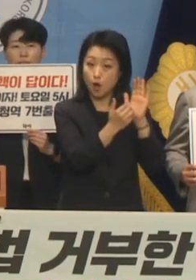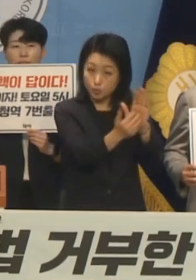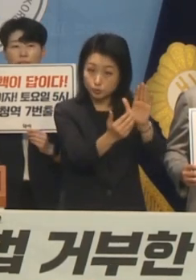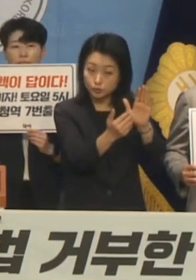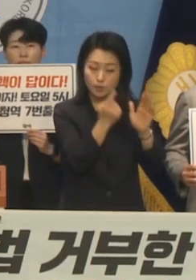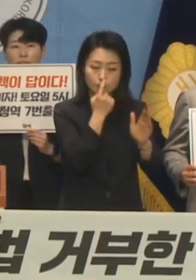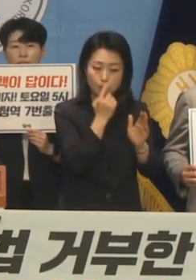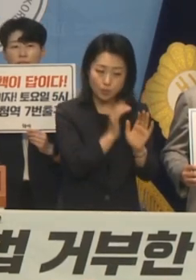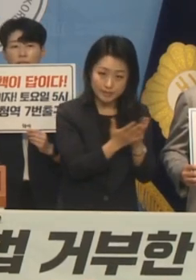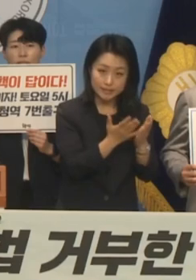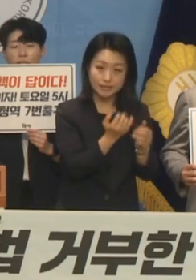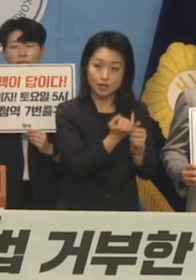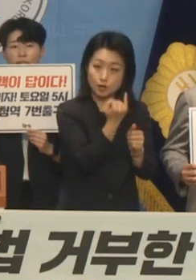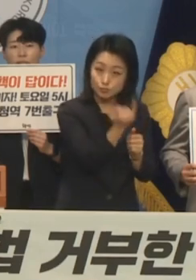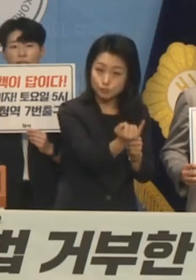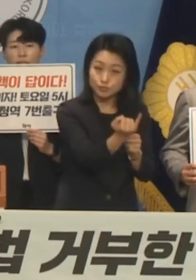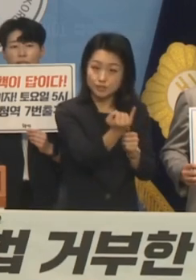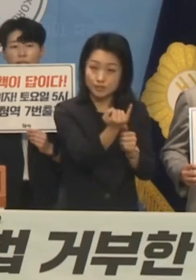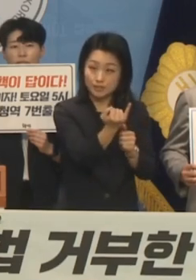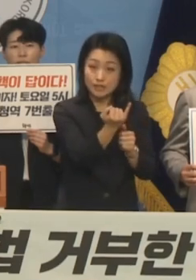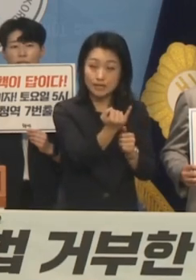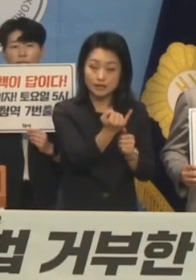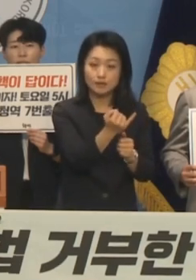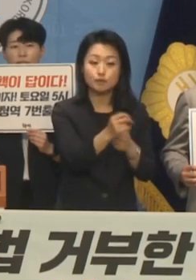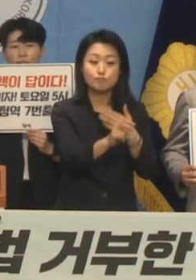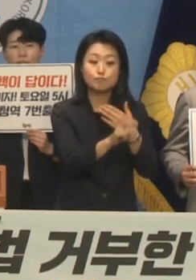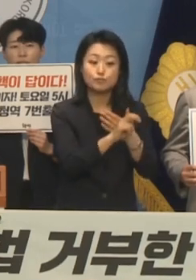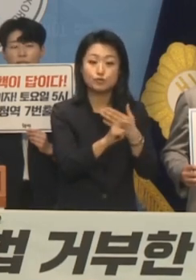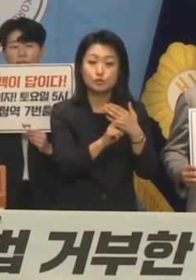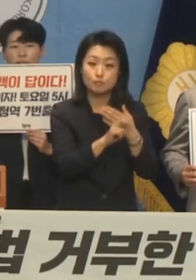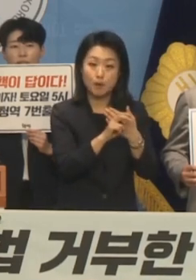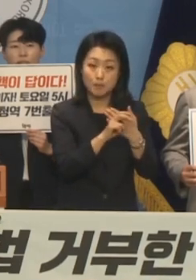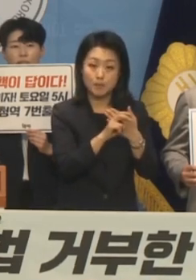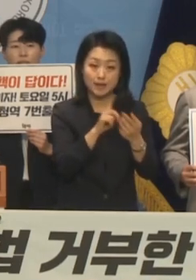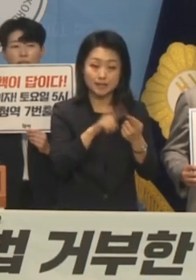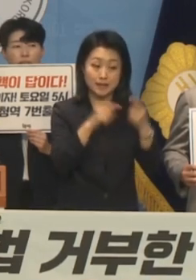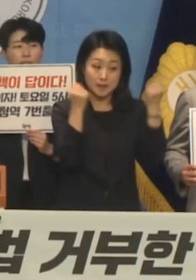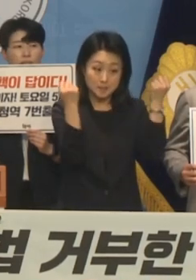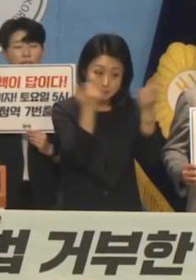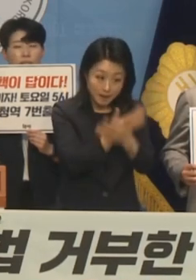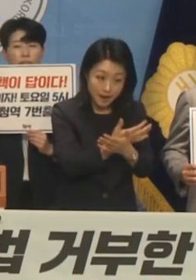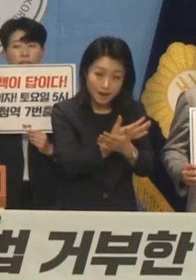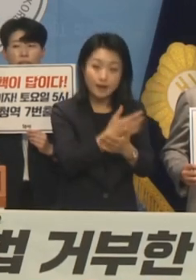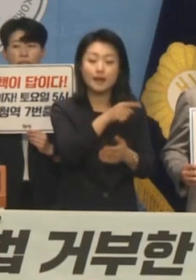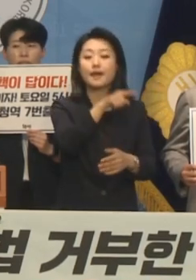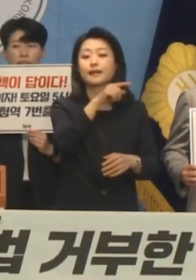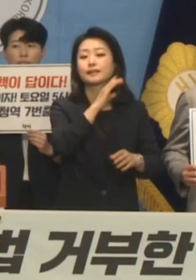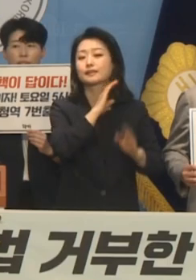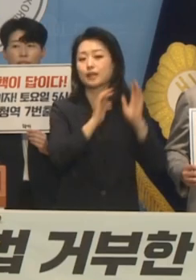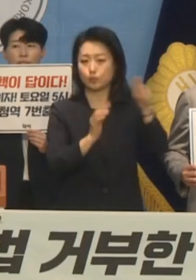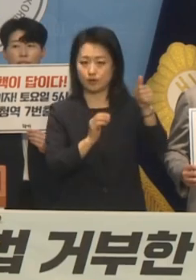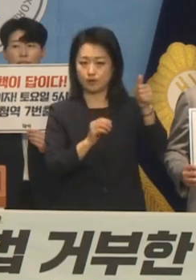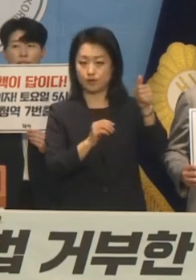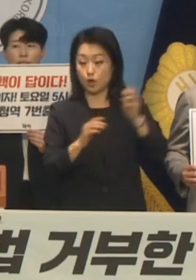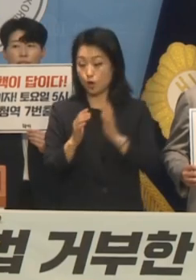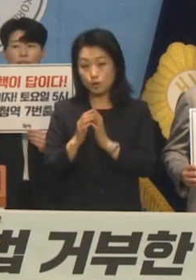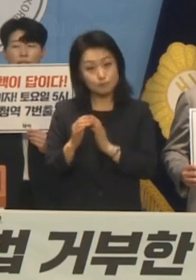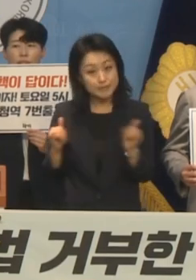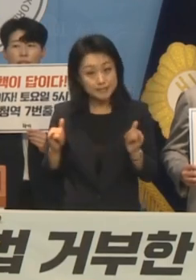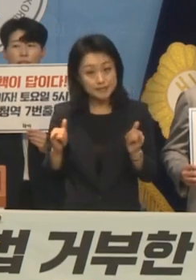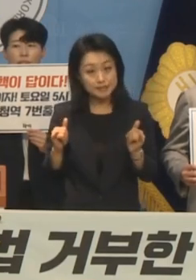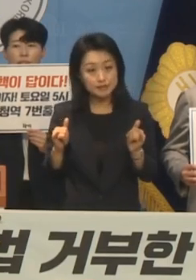자신과 가족의 불법과 범죄를 덮고 비호하는 데 사용하는 후한무치한 대통령을